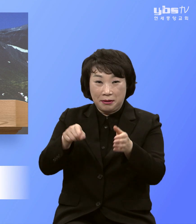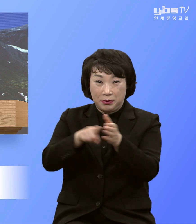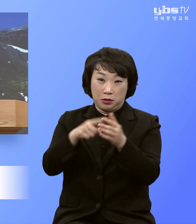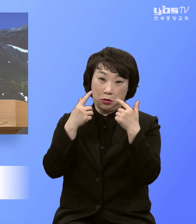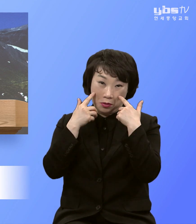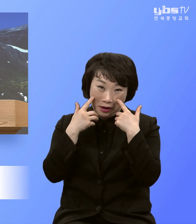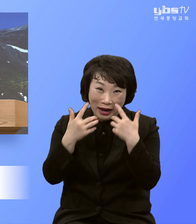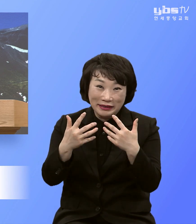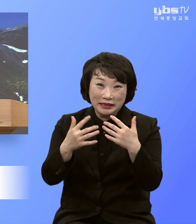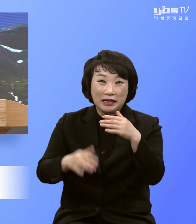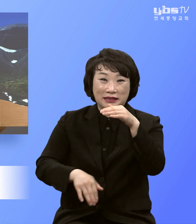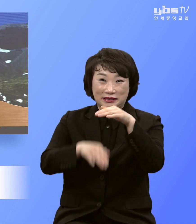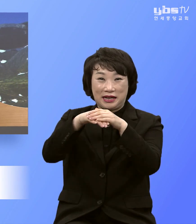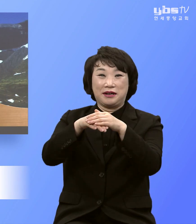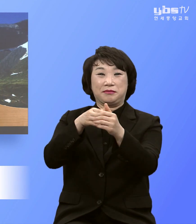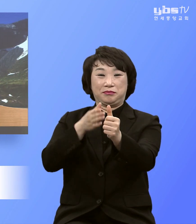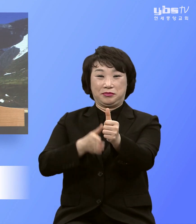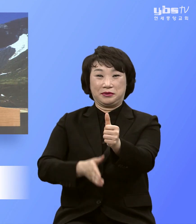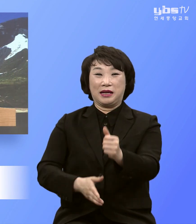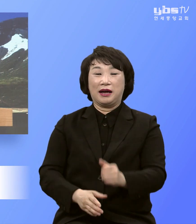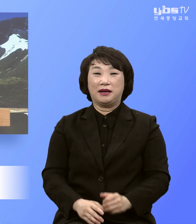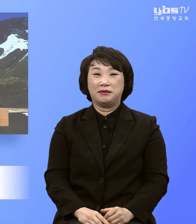꽉 차 있어야 합니다.